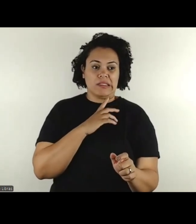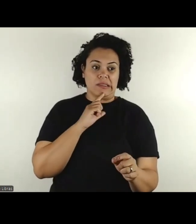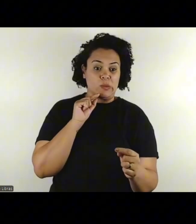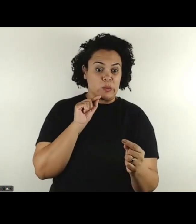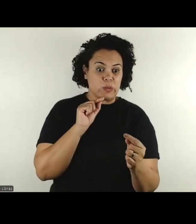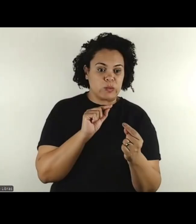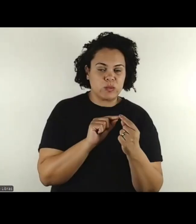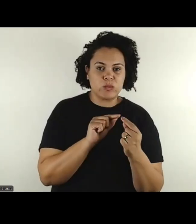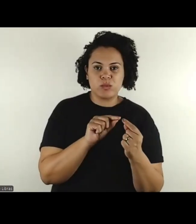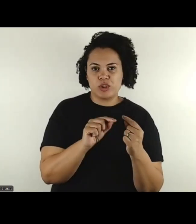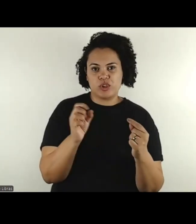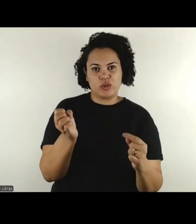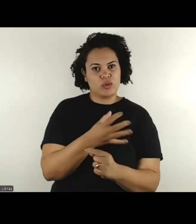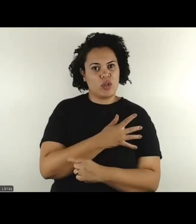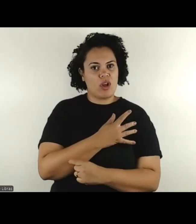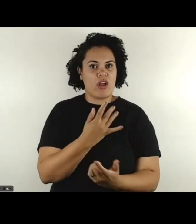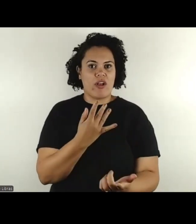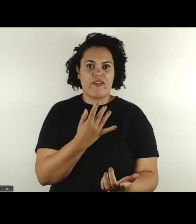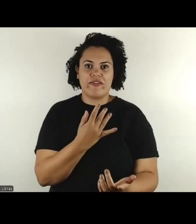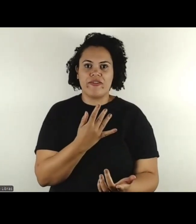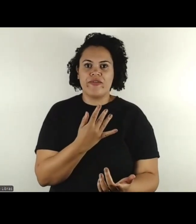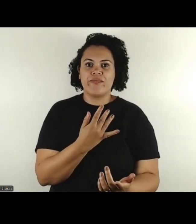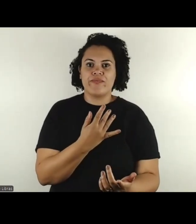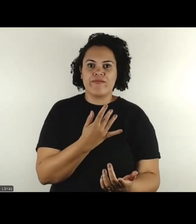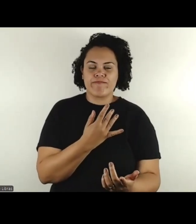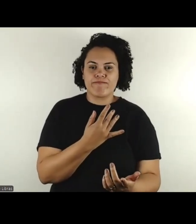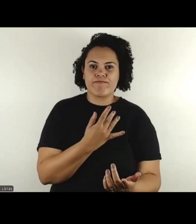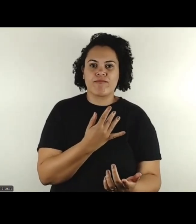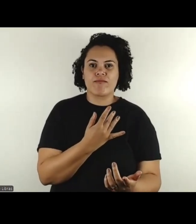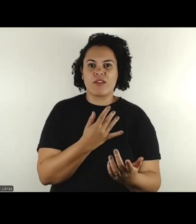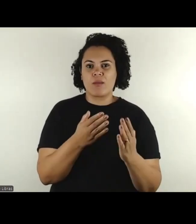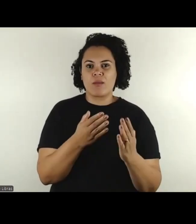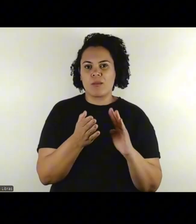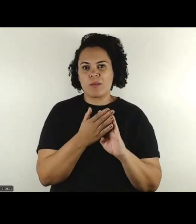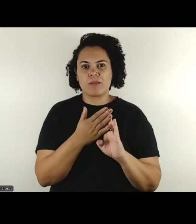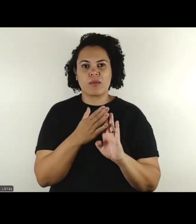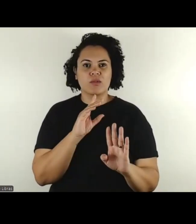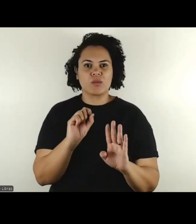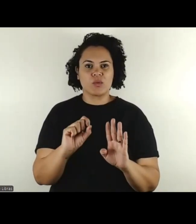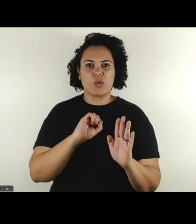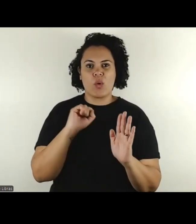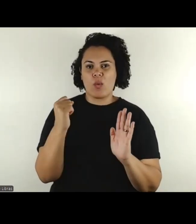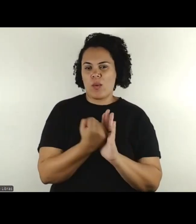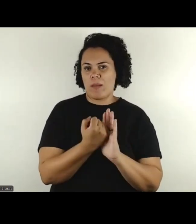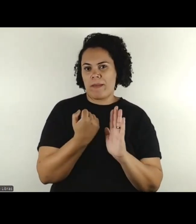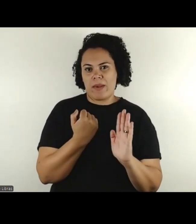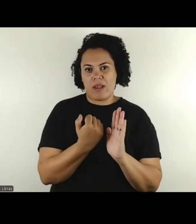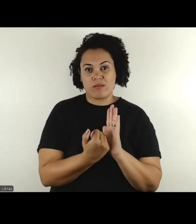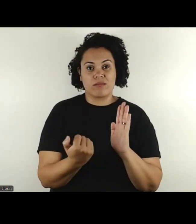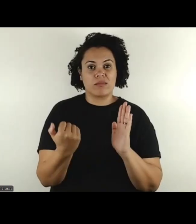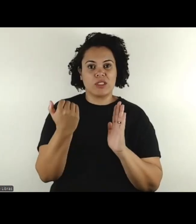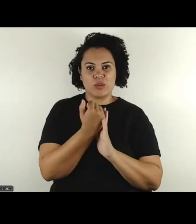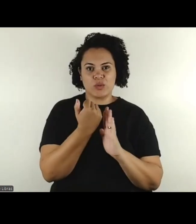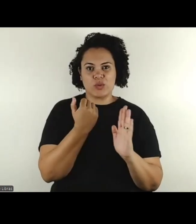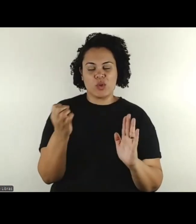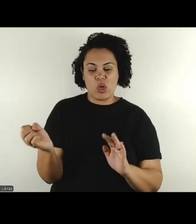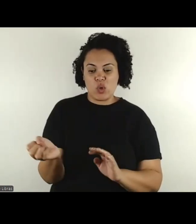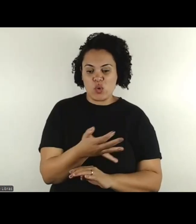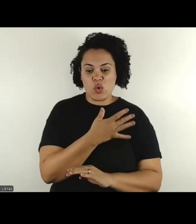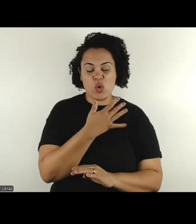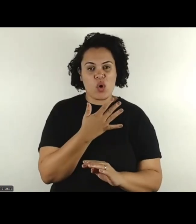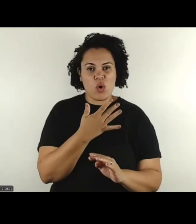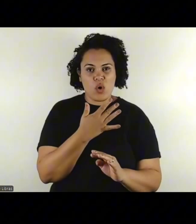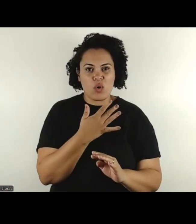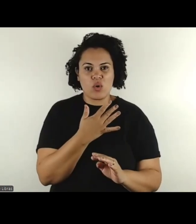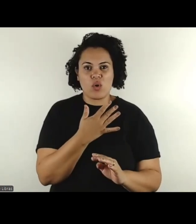política. Então, o que a gente identificou, né, é que sim, os impactos maiores dessa nova política e